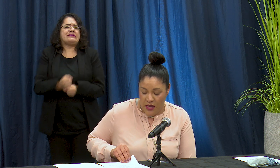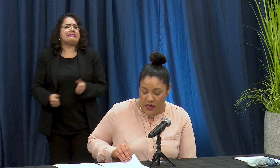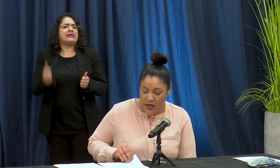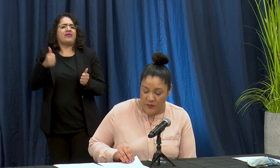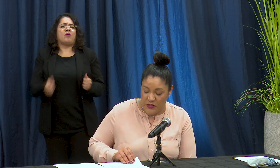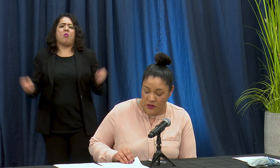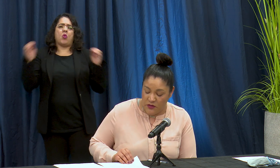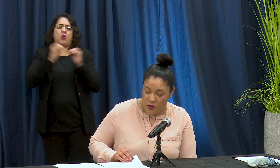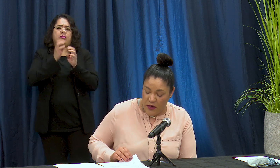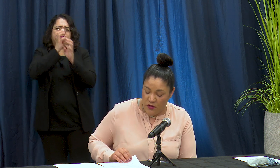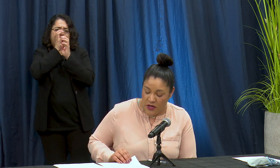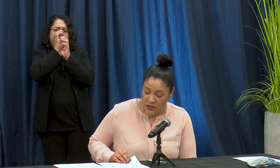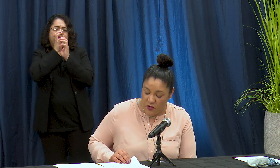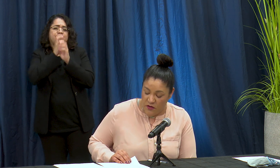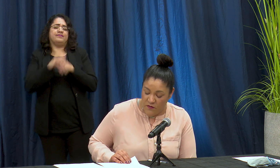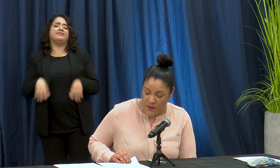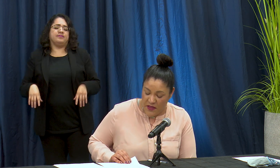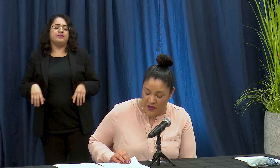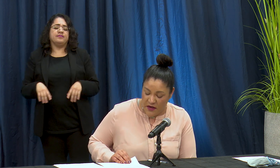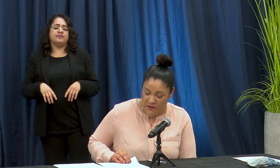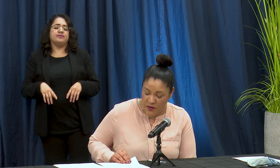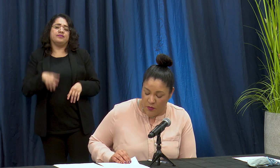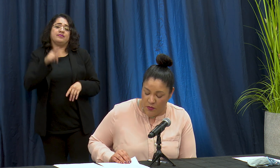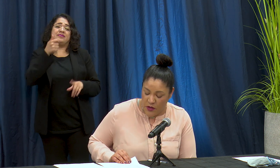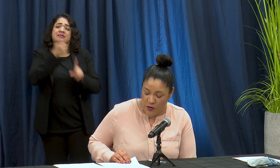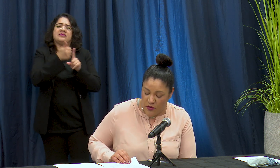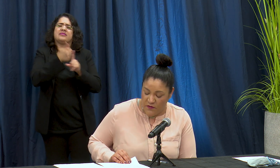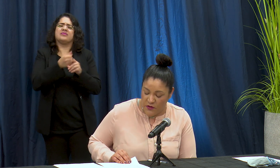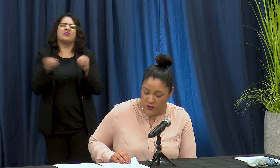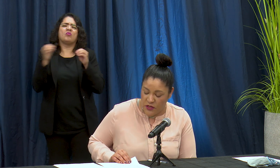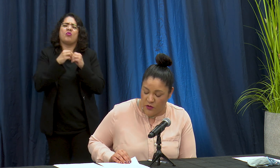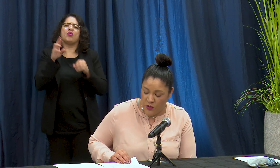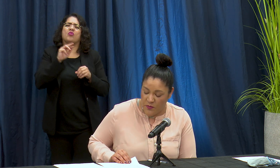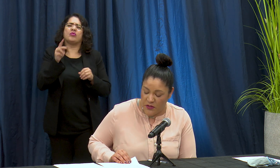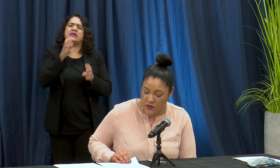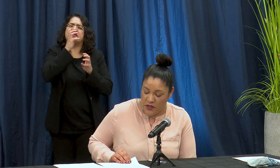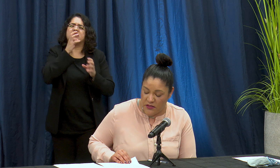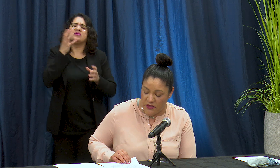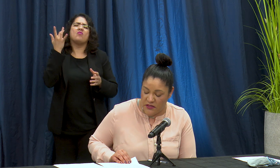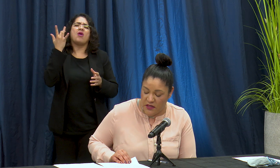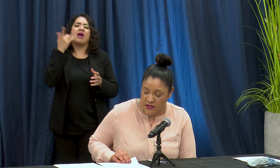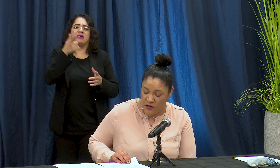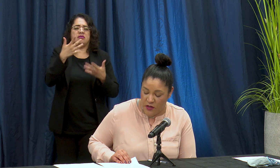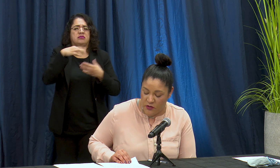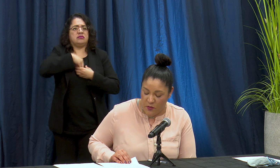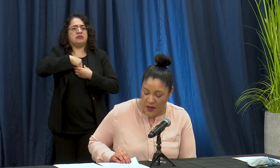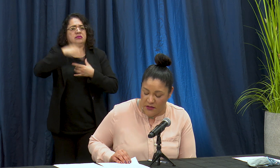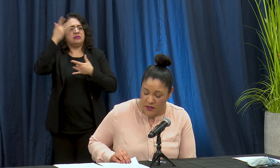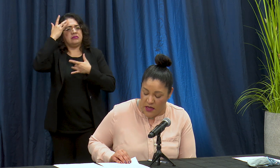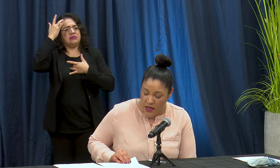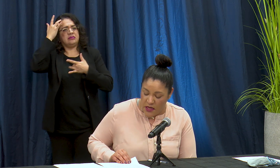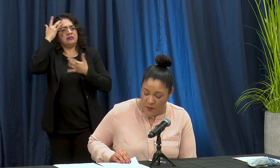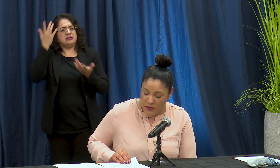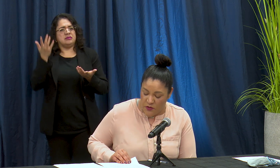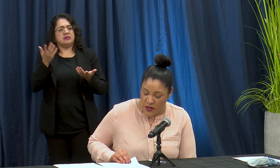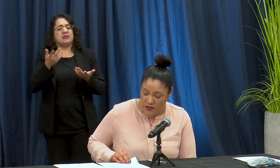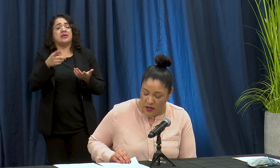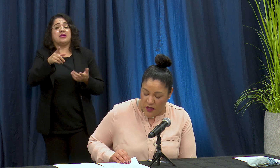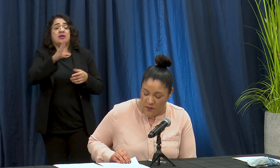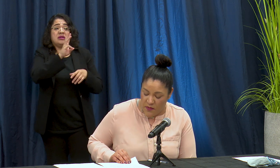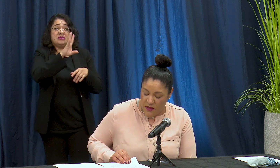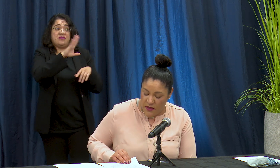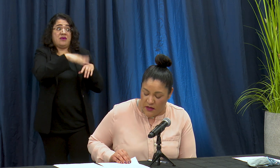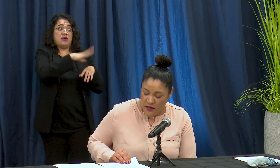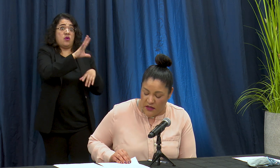infección. Las personas con mayor riesgo de enfermedad grave del coronavirus incluyen personas de 65 años o más y